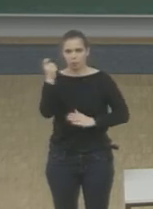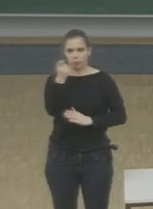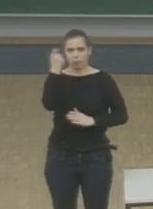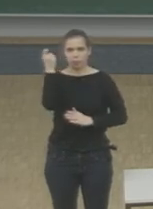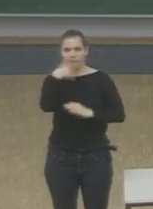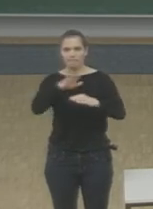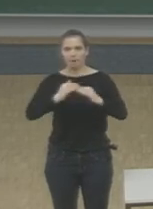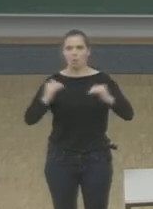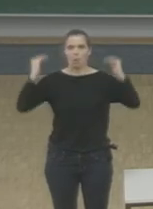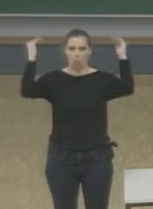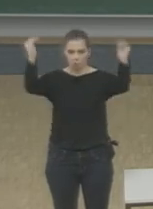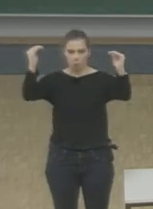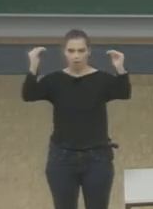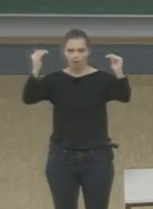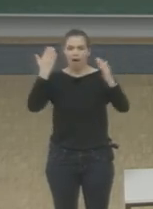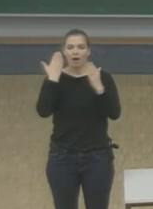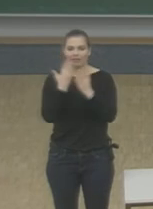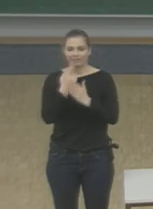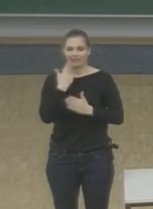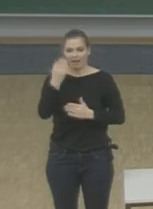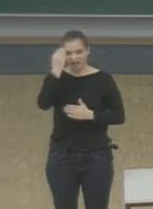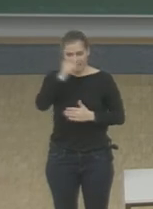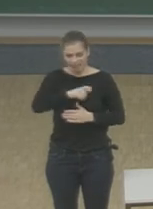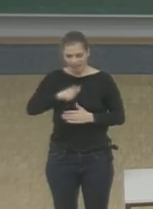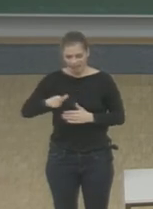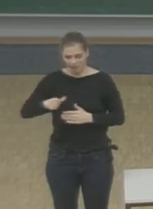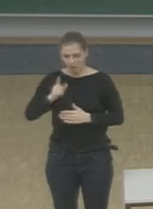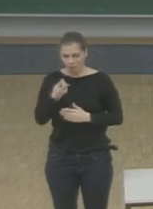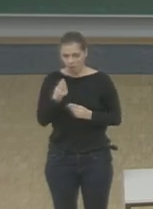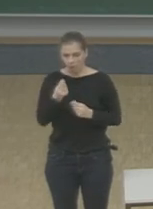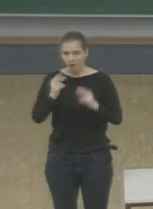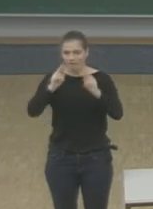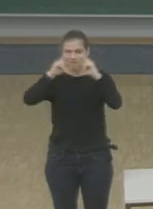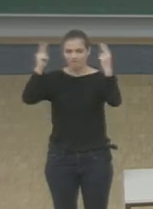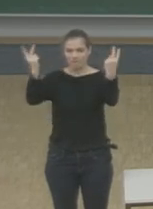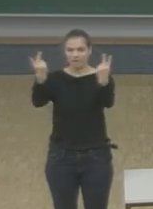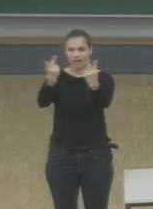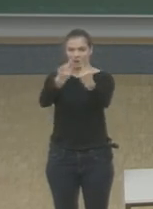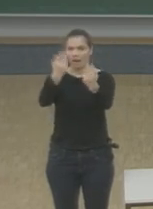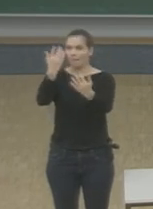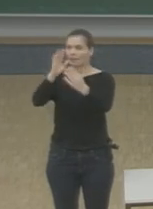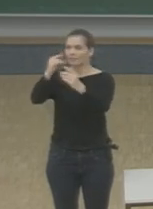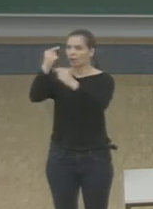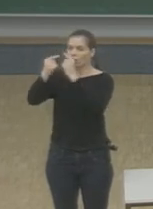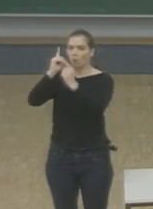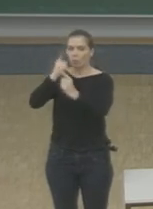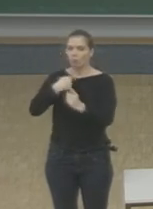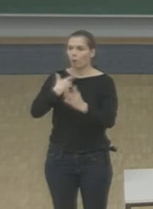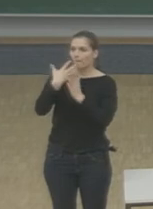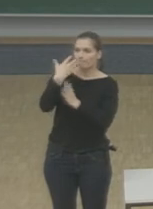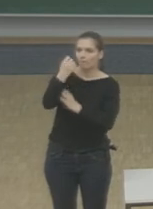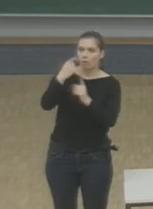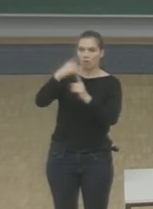spricht davon, dass Lernende die Rolle der Mathematik in der Welt identifizieren und erkennen und